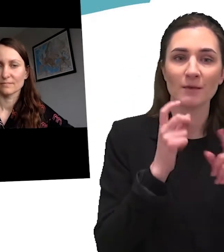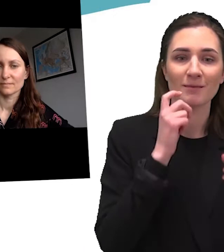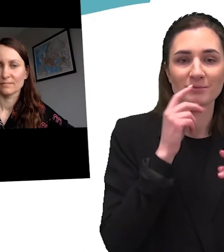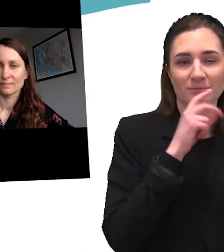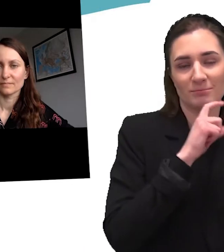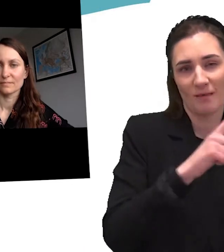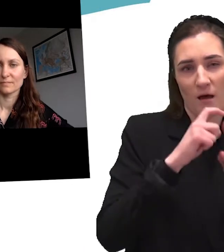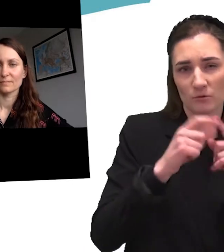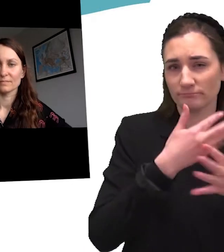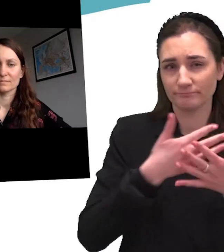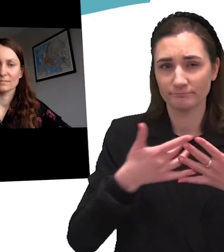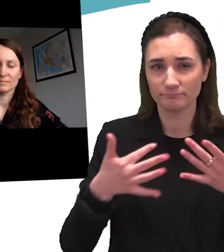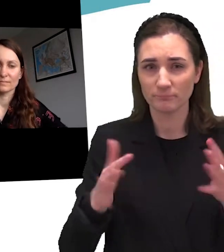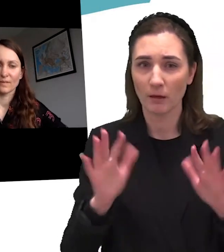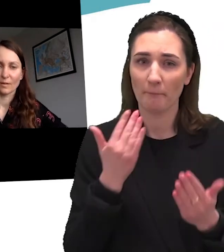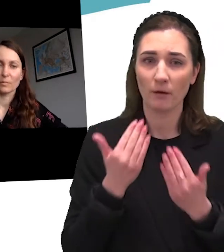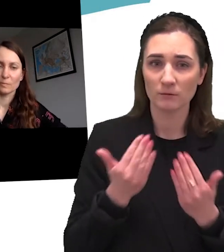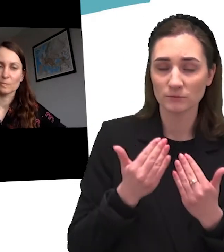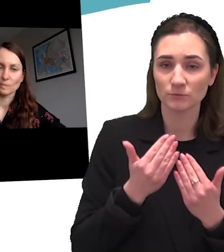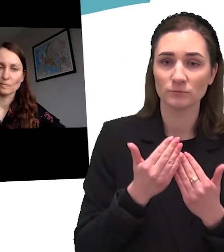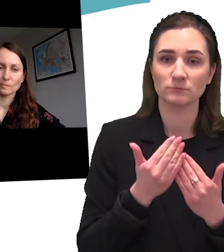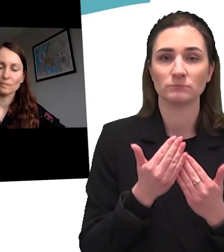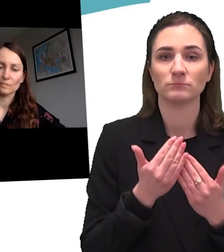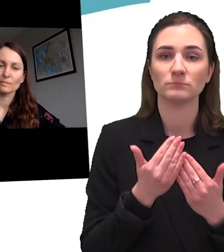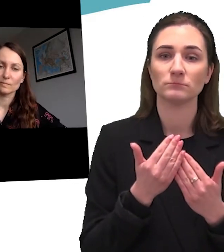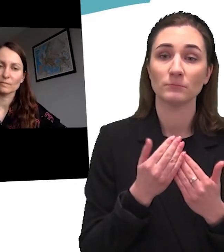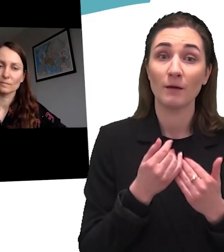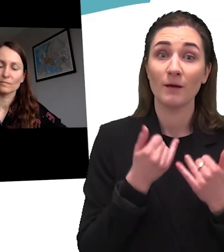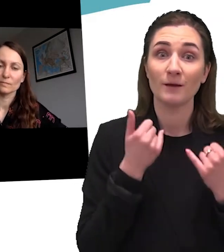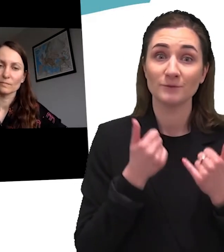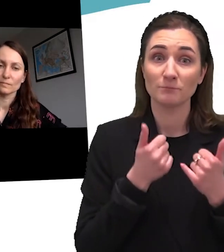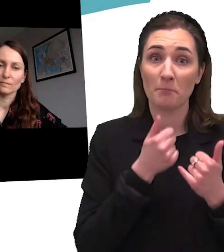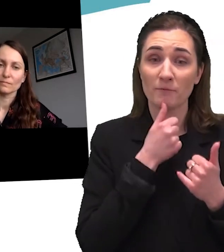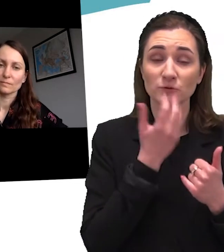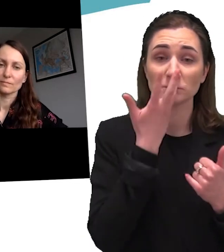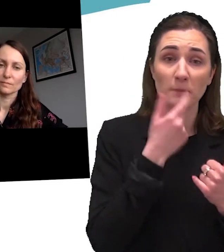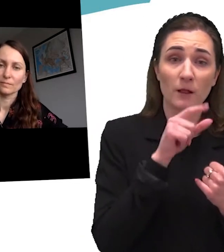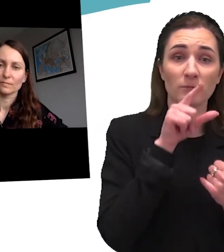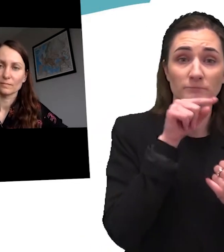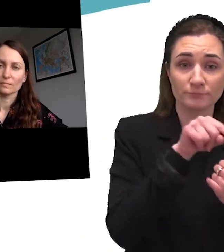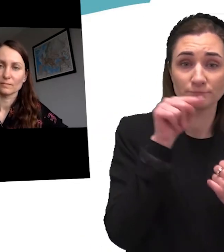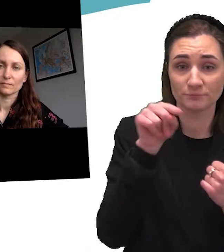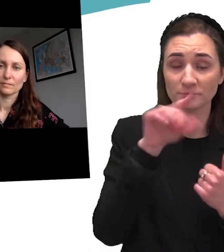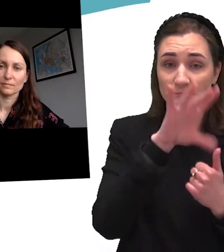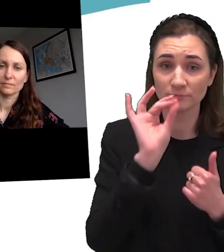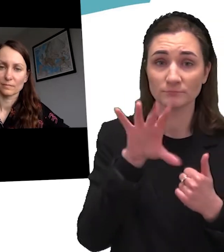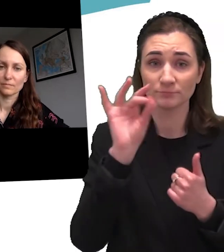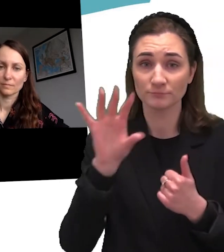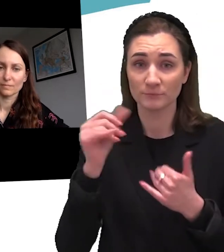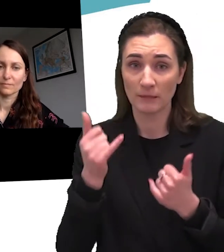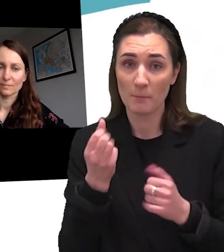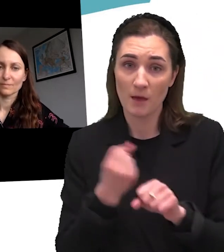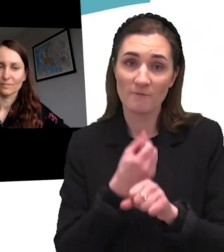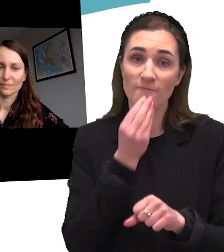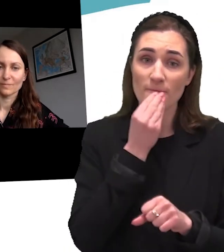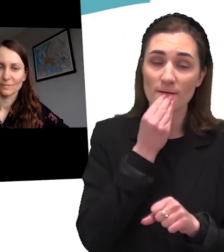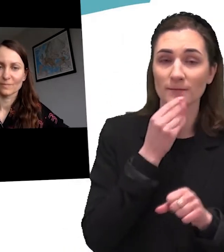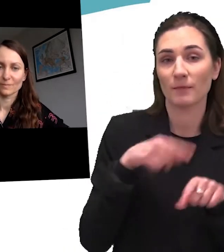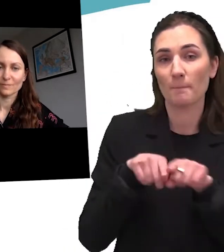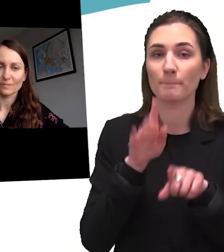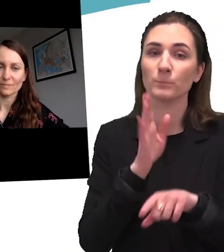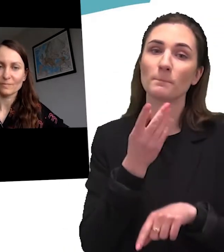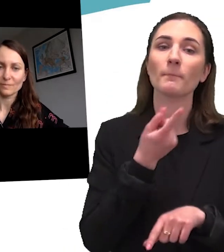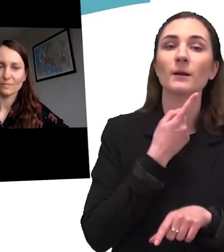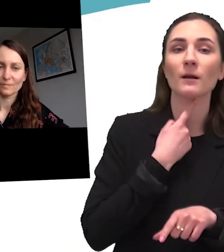internetu pasižiūrėti tų daržovių ir tada išsirinkti, va tokios spalvos mums reikia